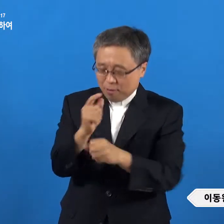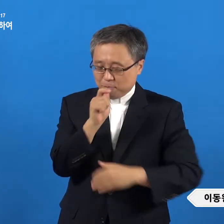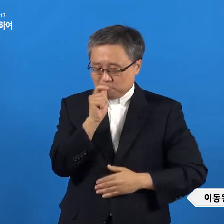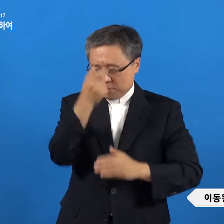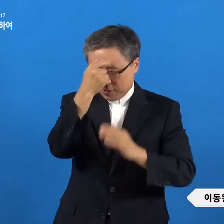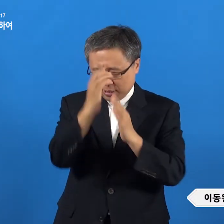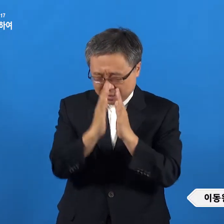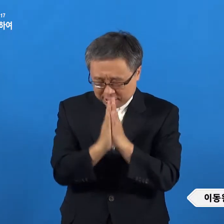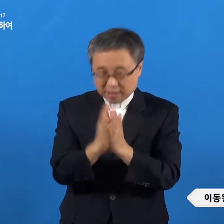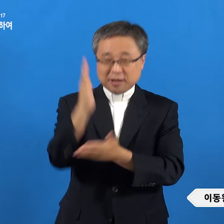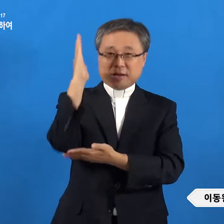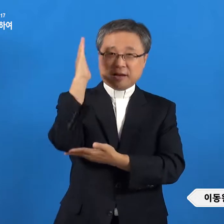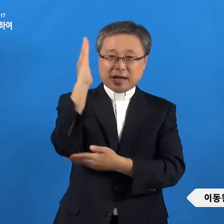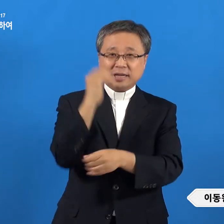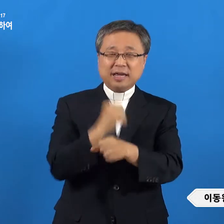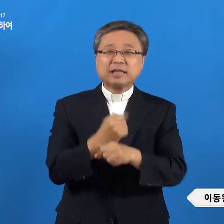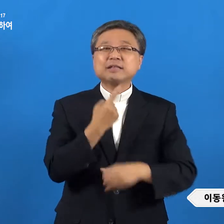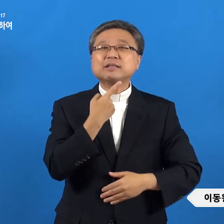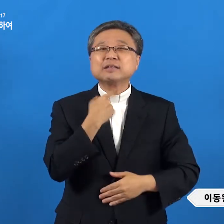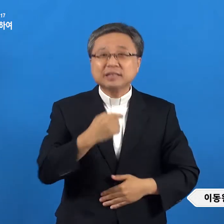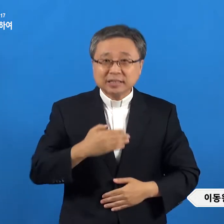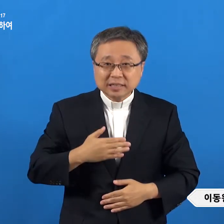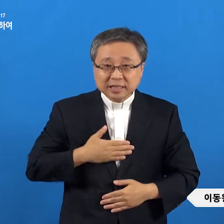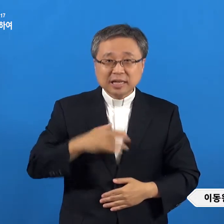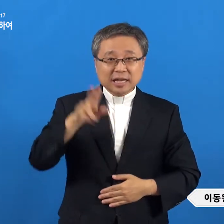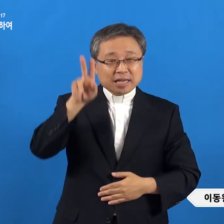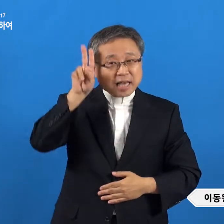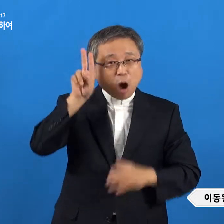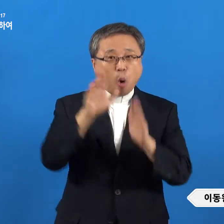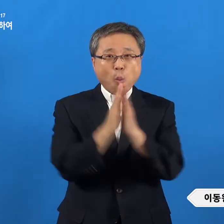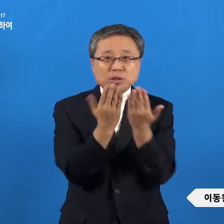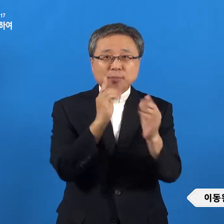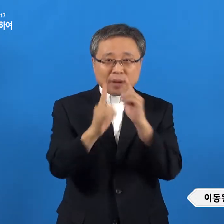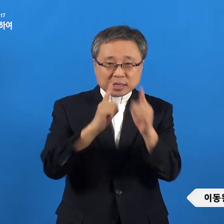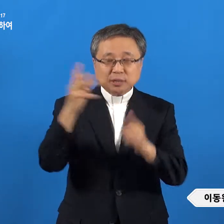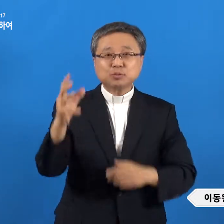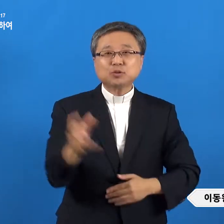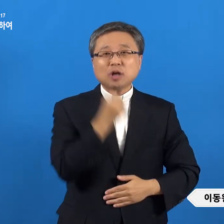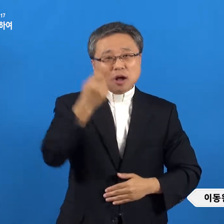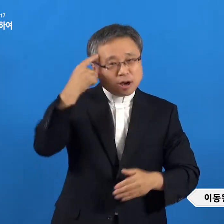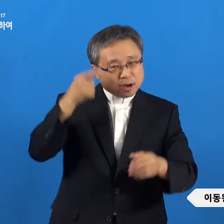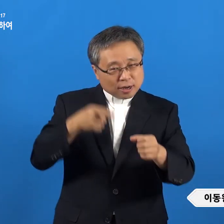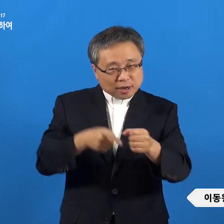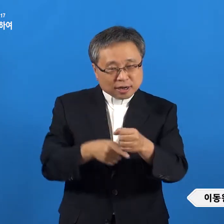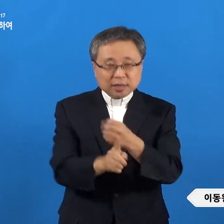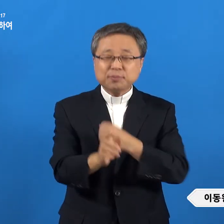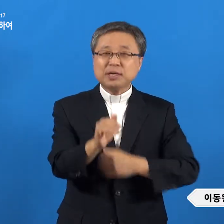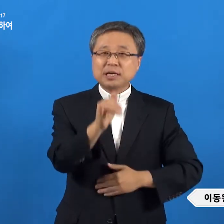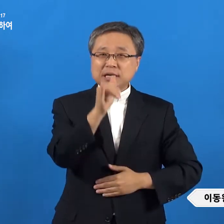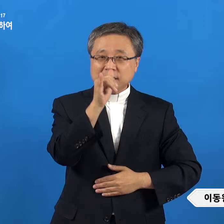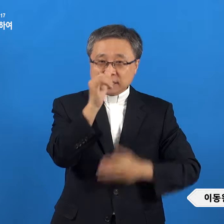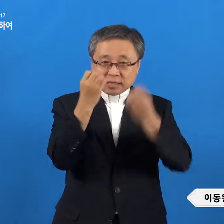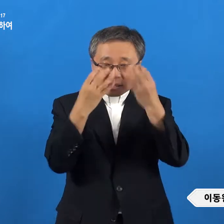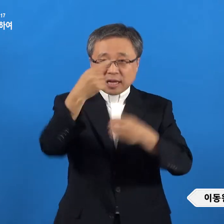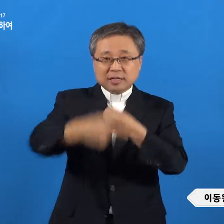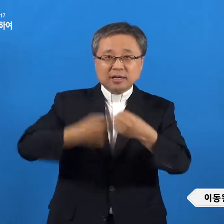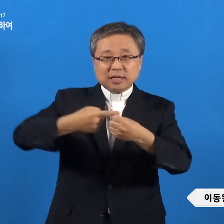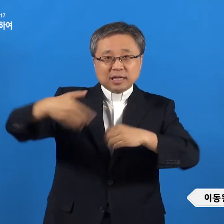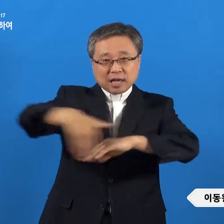묵상하고 강의했던 야고보서의 말씀으로 의미 있는 신년 계획을 위한 레슨을 같이 나누고자 합니다.